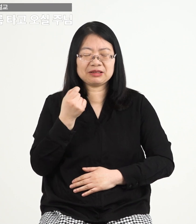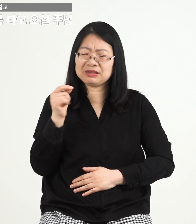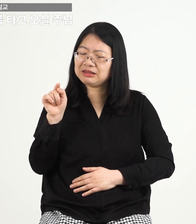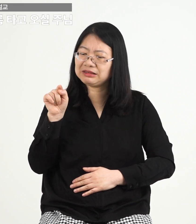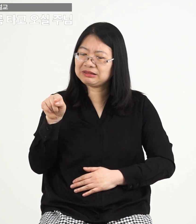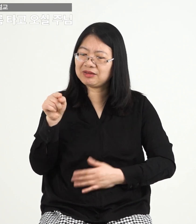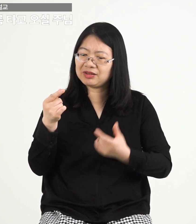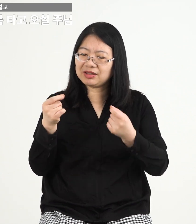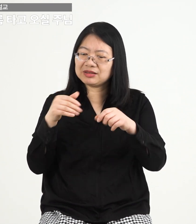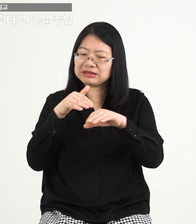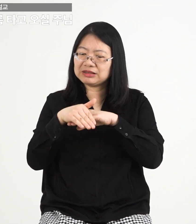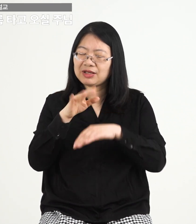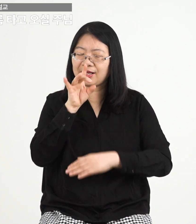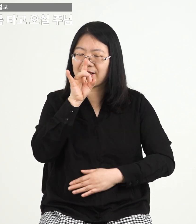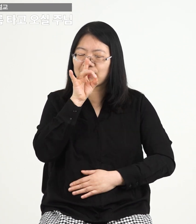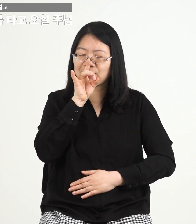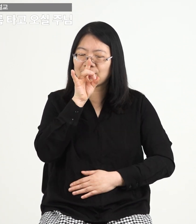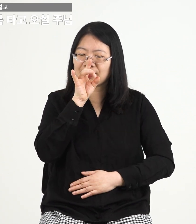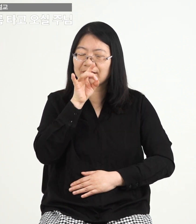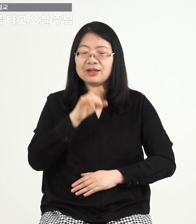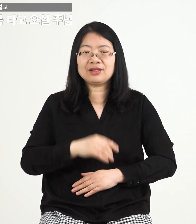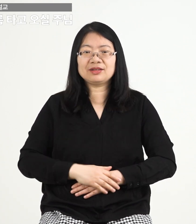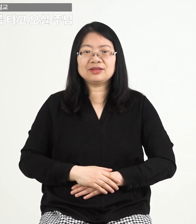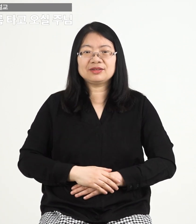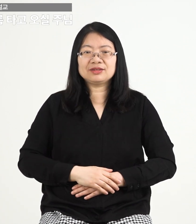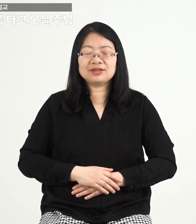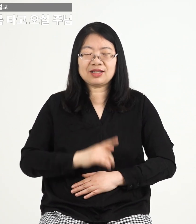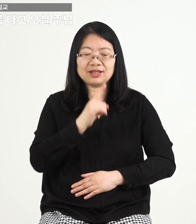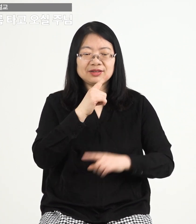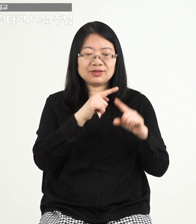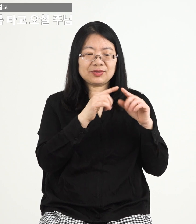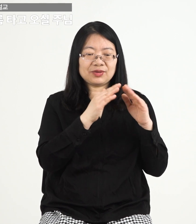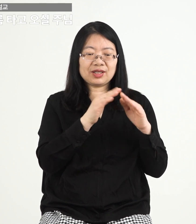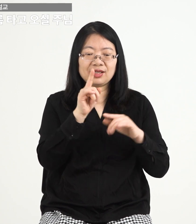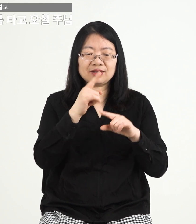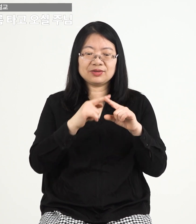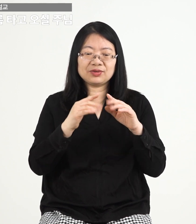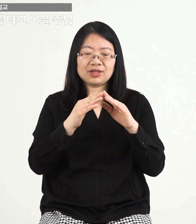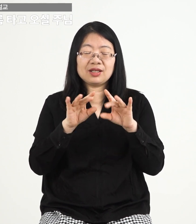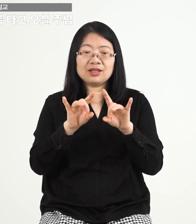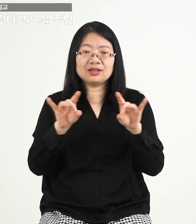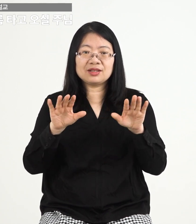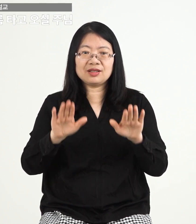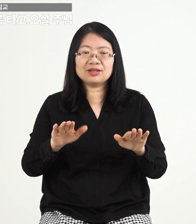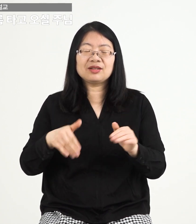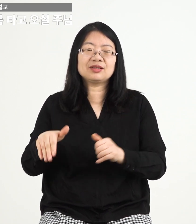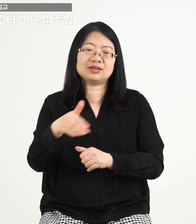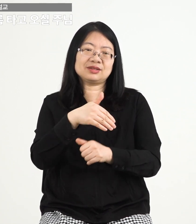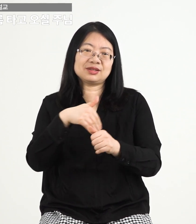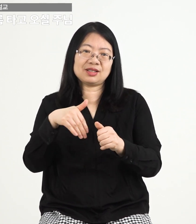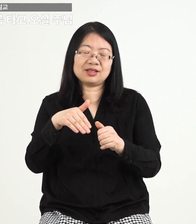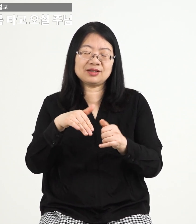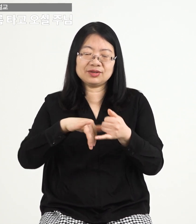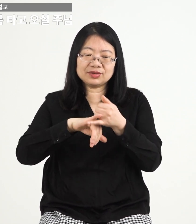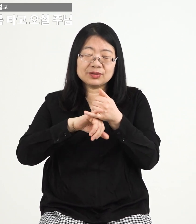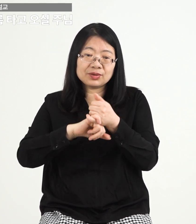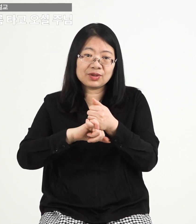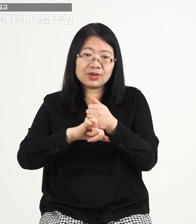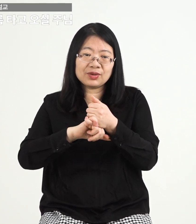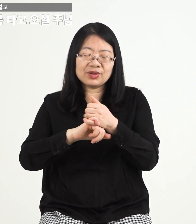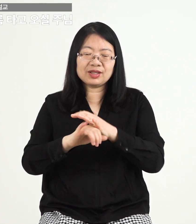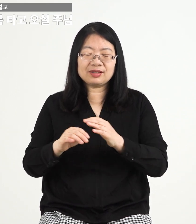그렇게 해서는 안 될 문제였다. 한 교회 한 교회마다 현실적으로